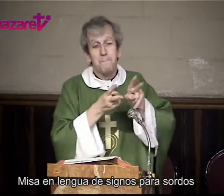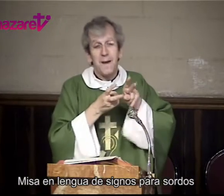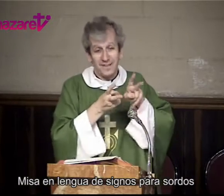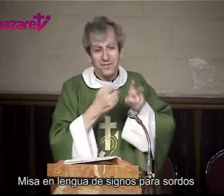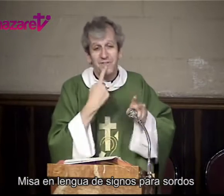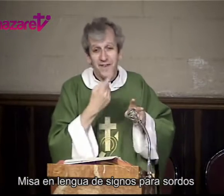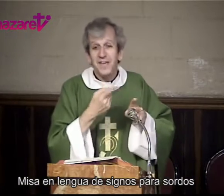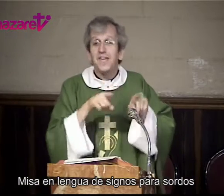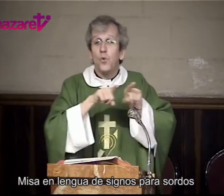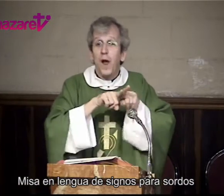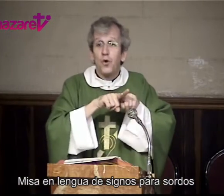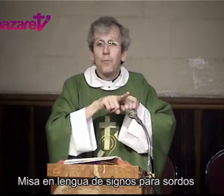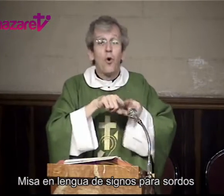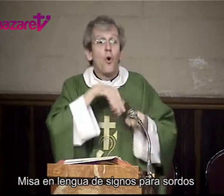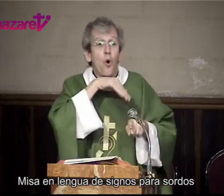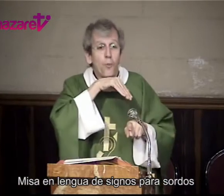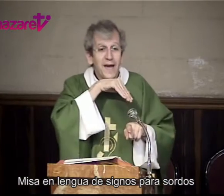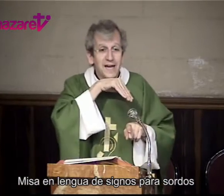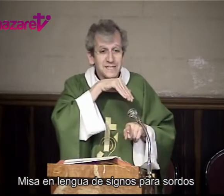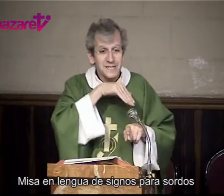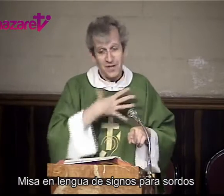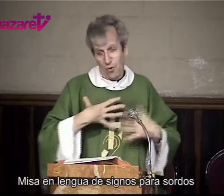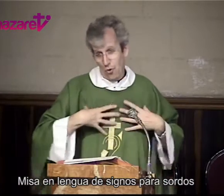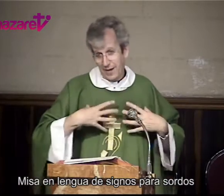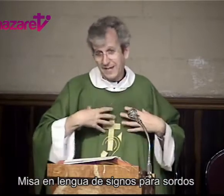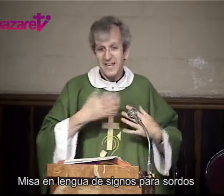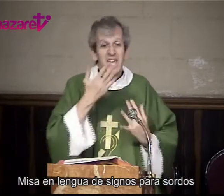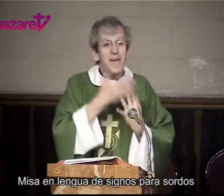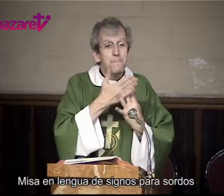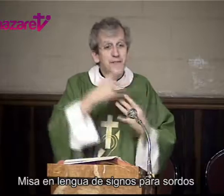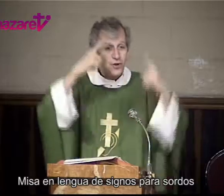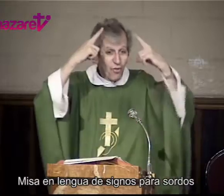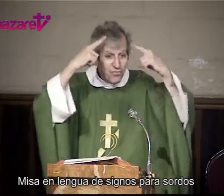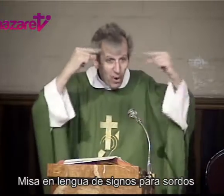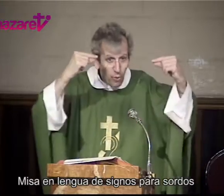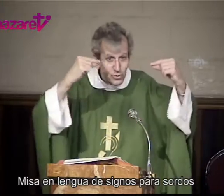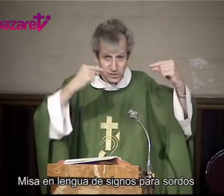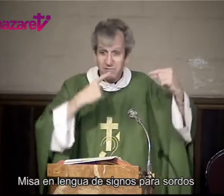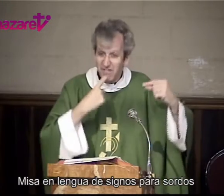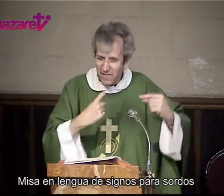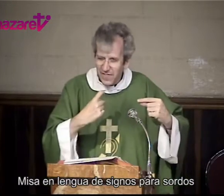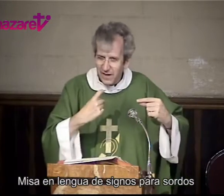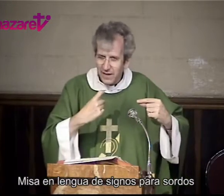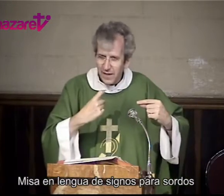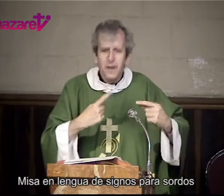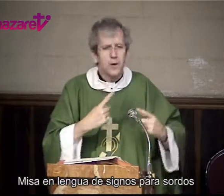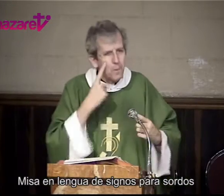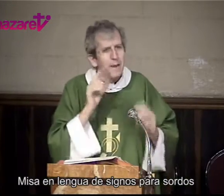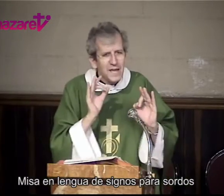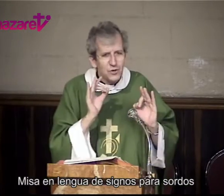Mateo, dice, igual como ovejas, ovejas en medio de lobos, difícil, con peligros,